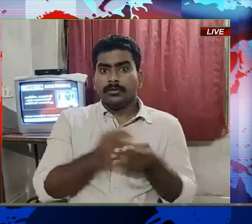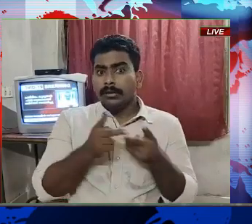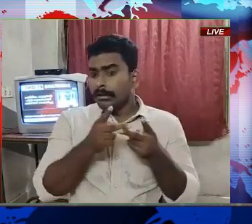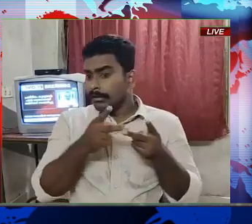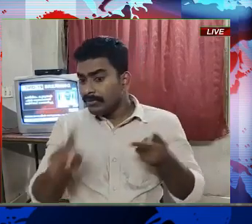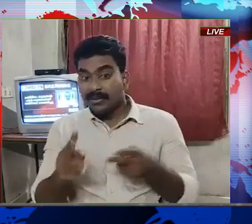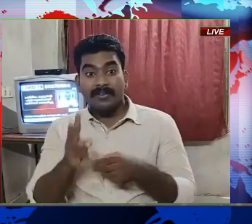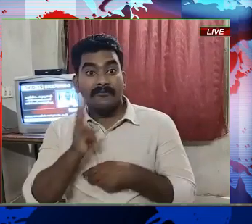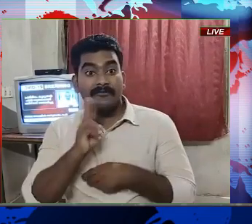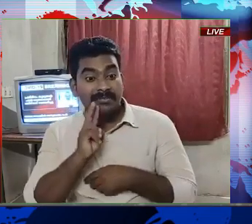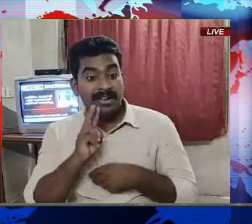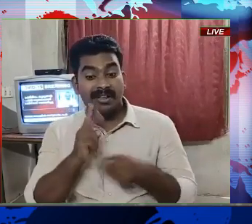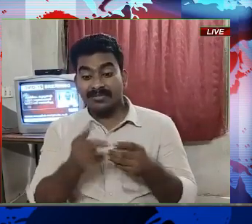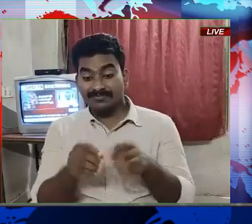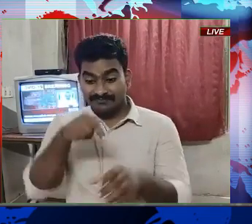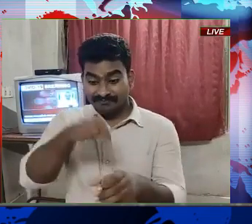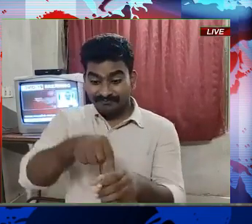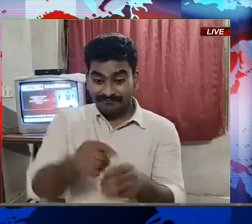അത്തരം തൊഴിലുടമകൾ